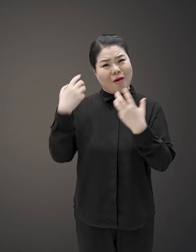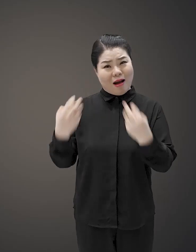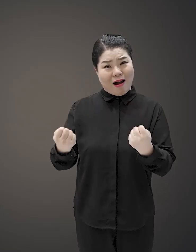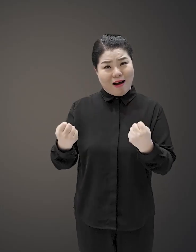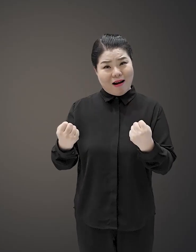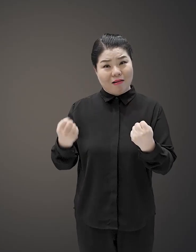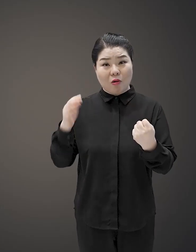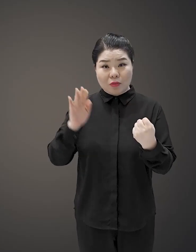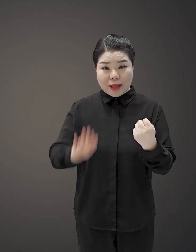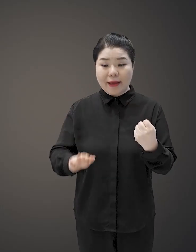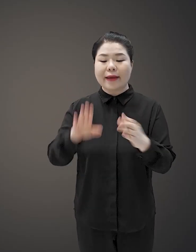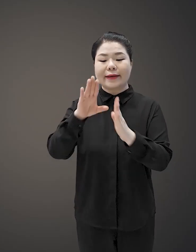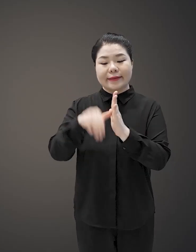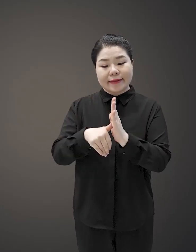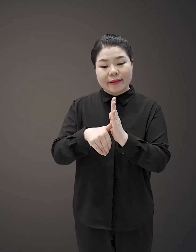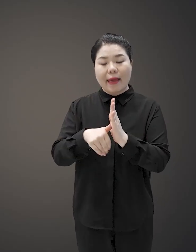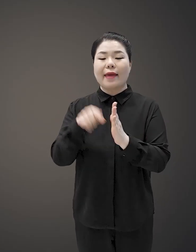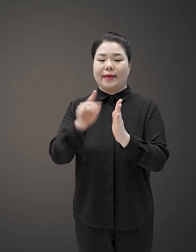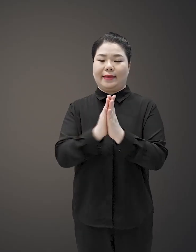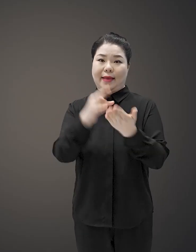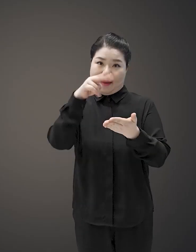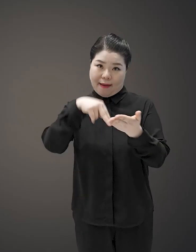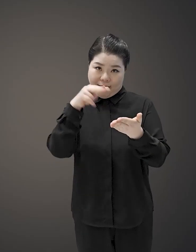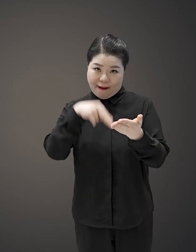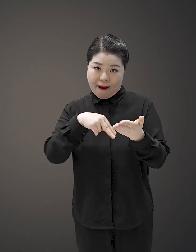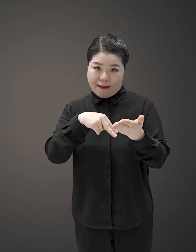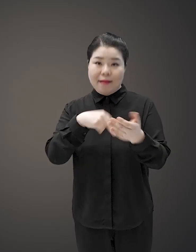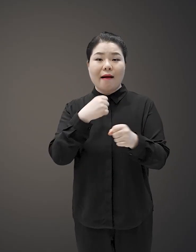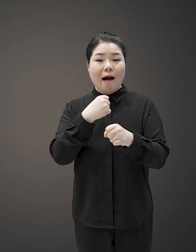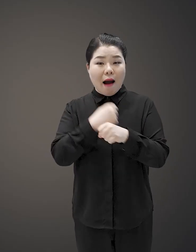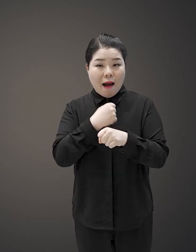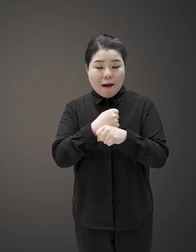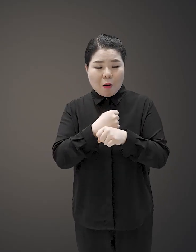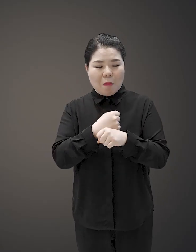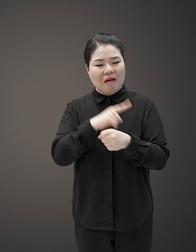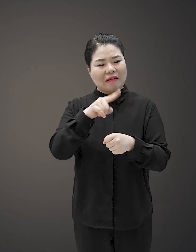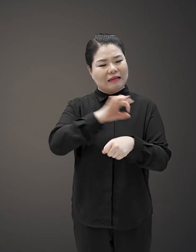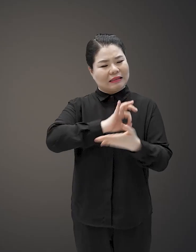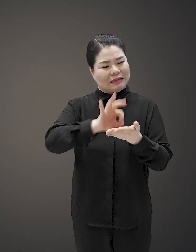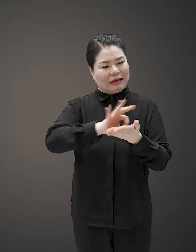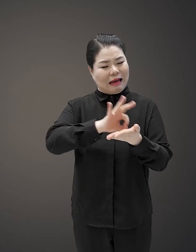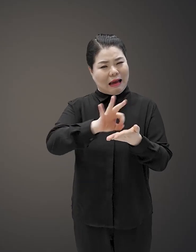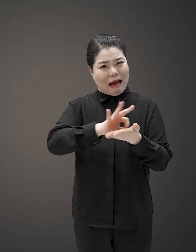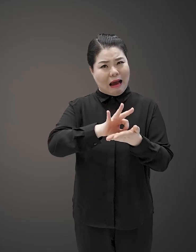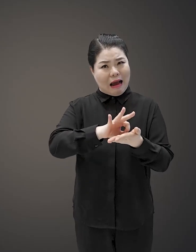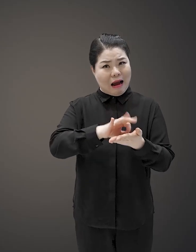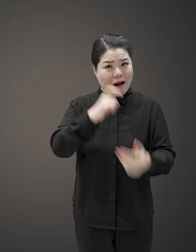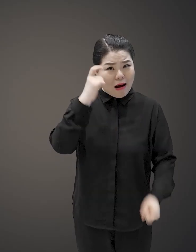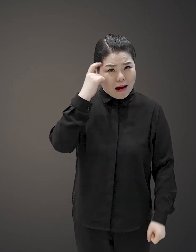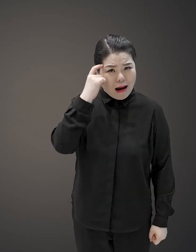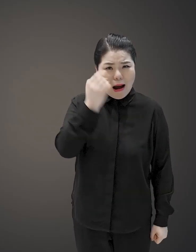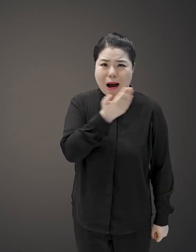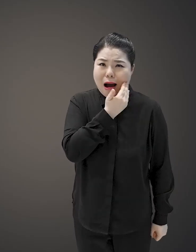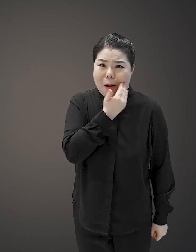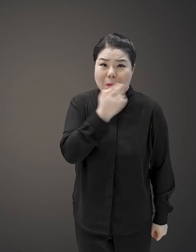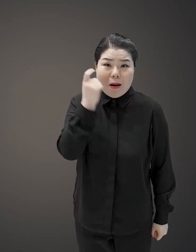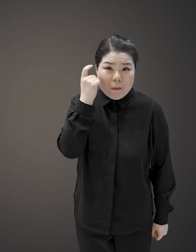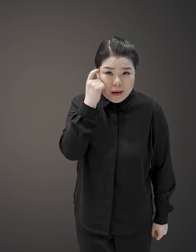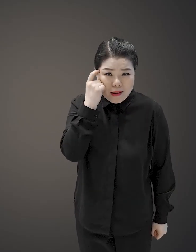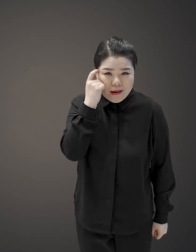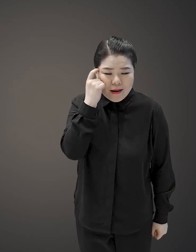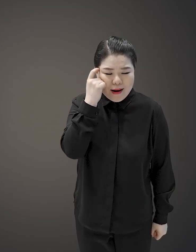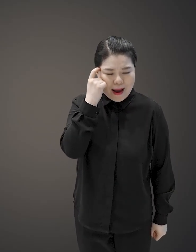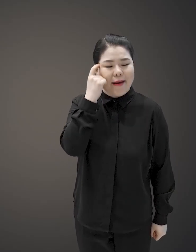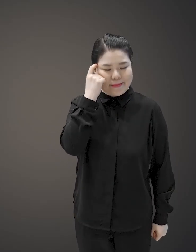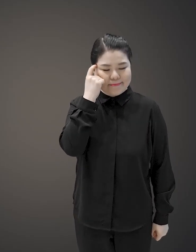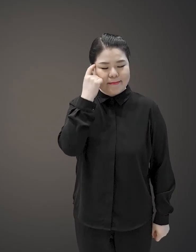같아요. 근데 그럴 때마다 이 책을 보면서 마음을 다잡기도 하고, 그리고 이렇게 계속 시간을 허비하다 보니까 정말 내 아까운